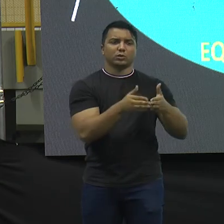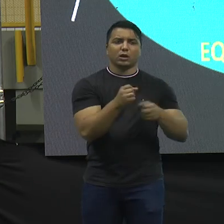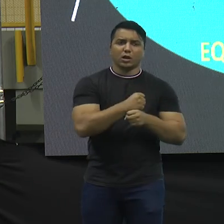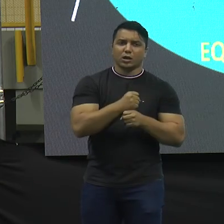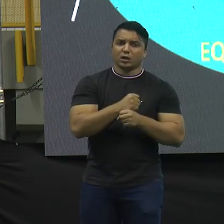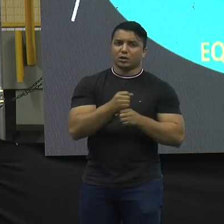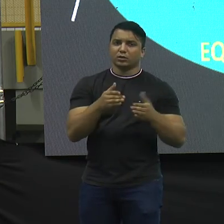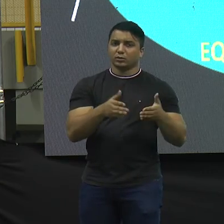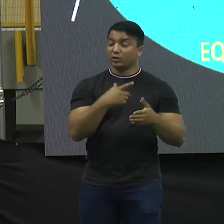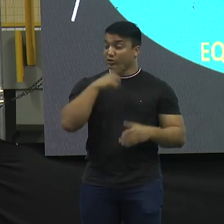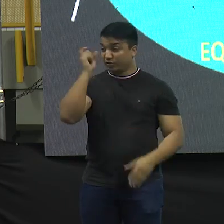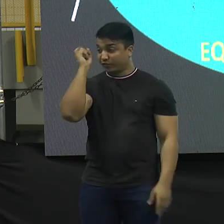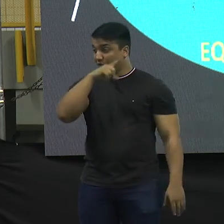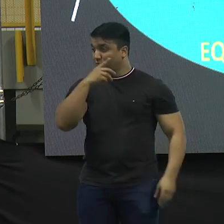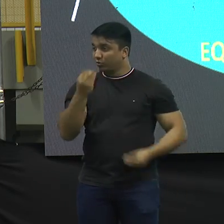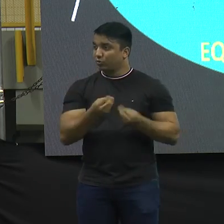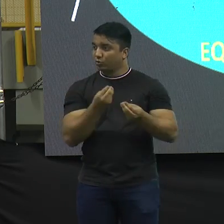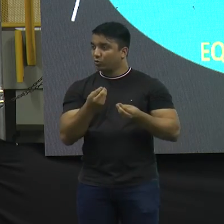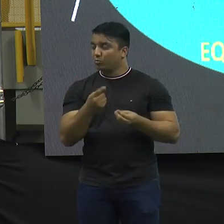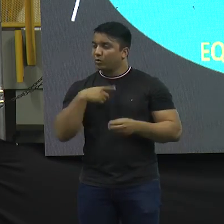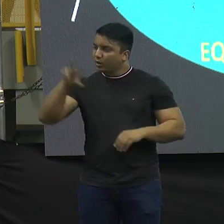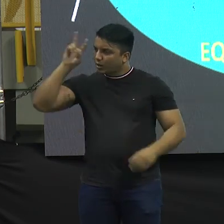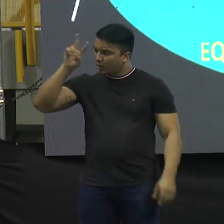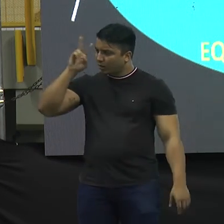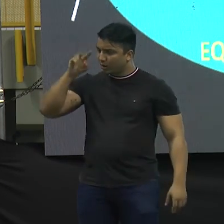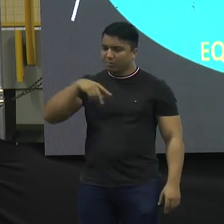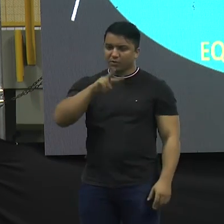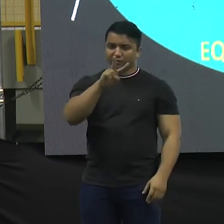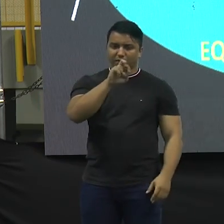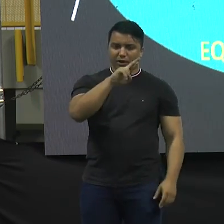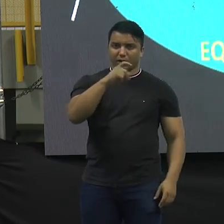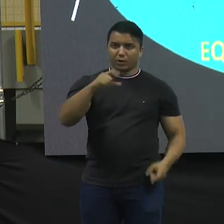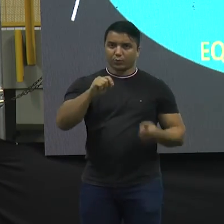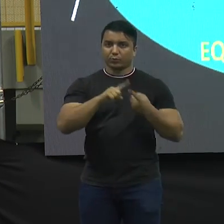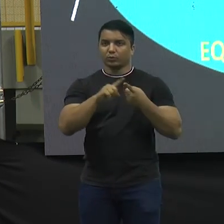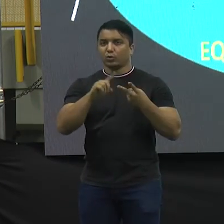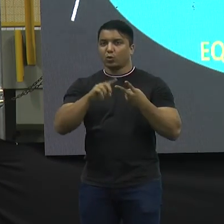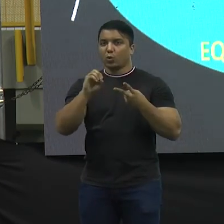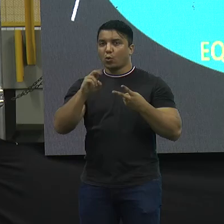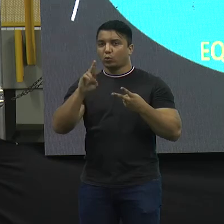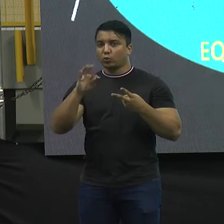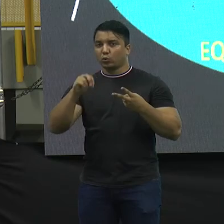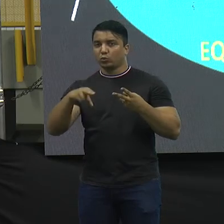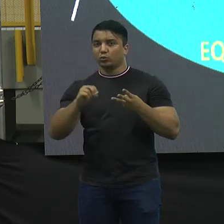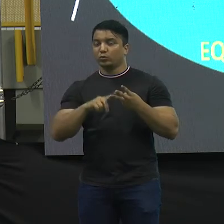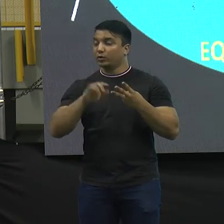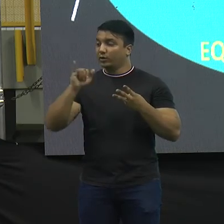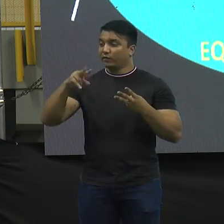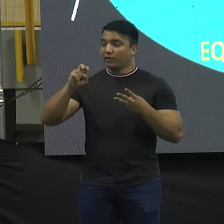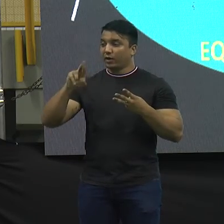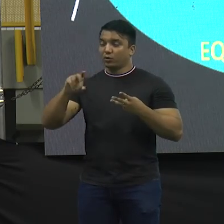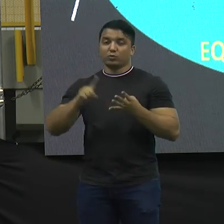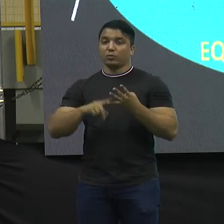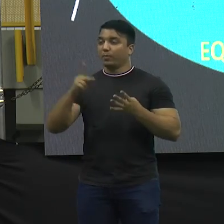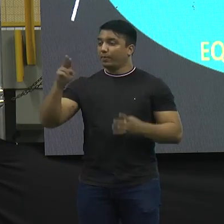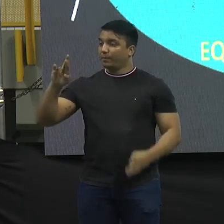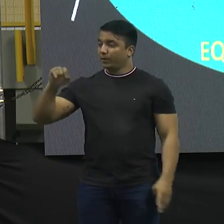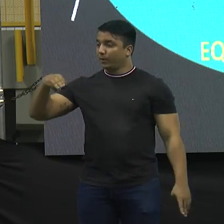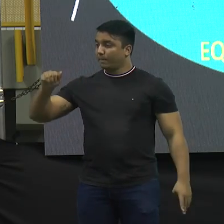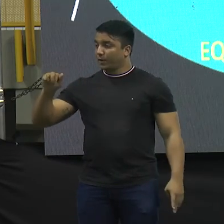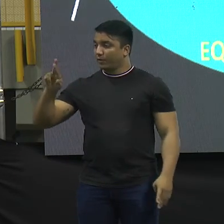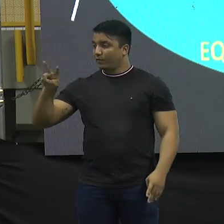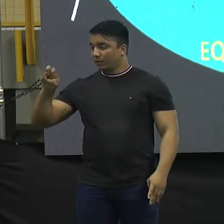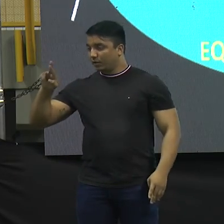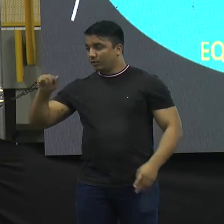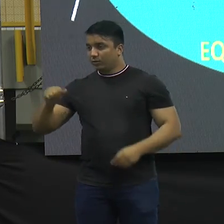ano. Tem uma dificuldade muito grande. Lembra sempre, verão, outono, inverno, primavera. 21